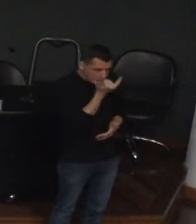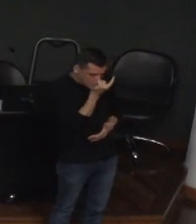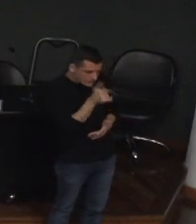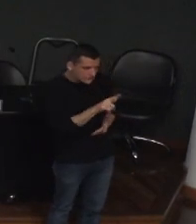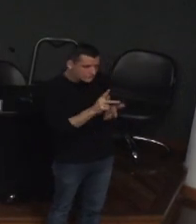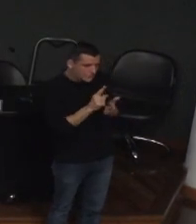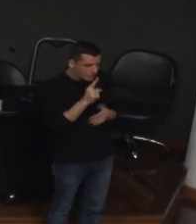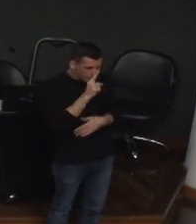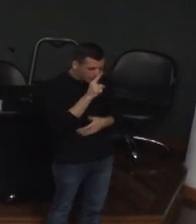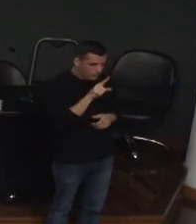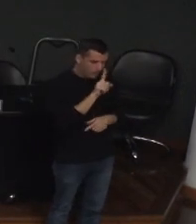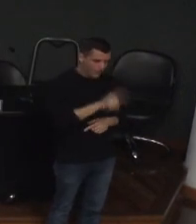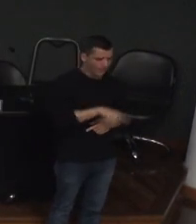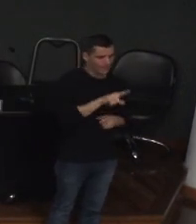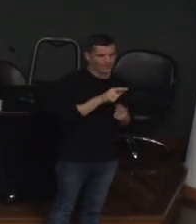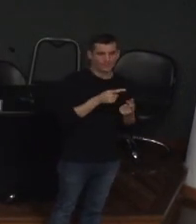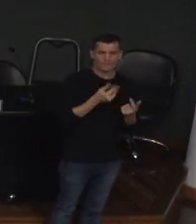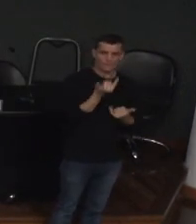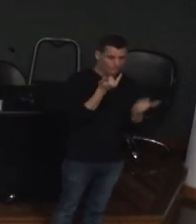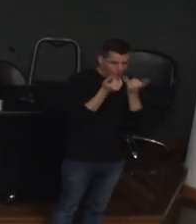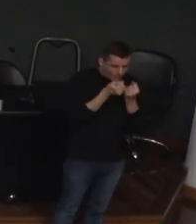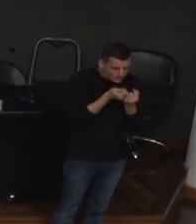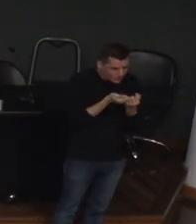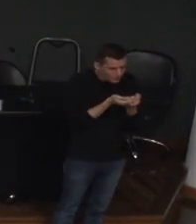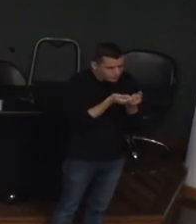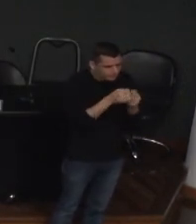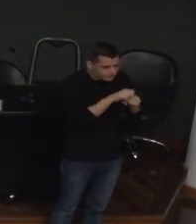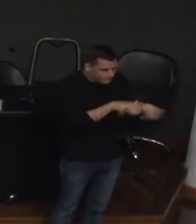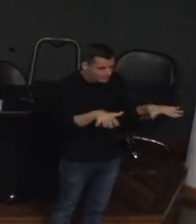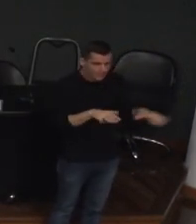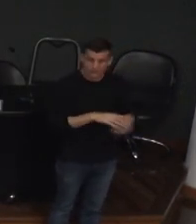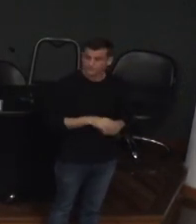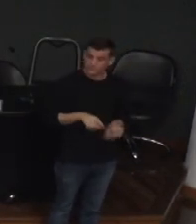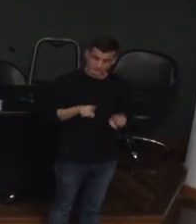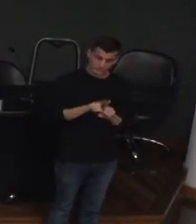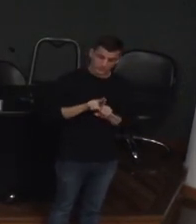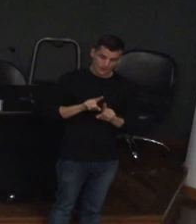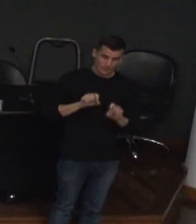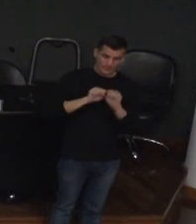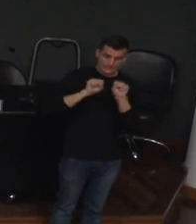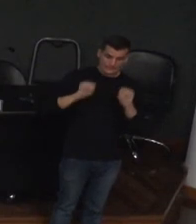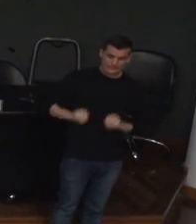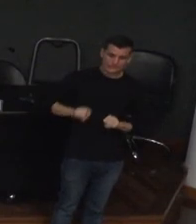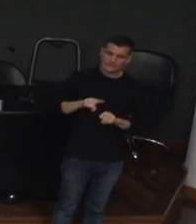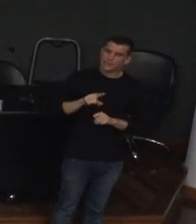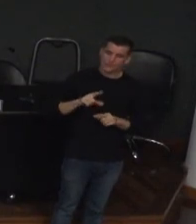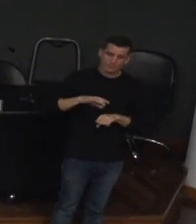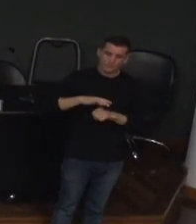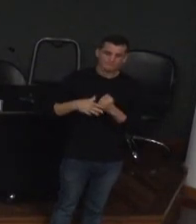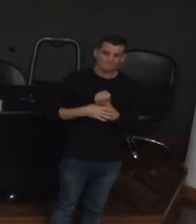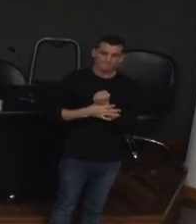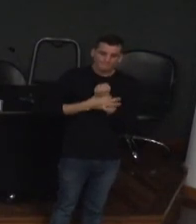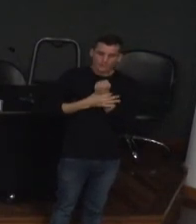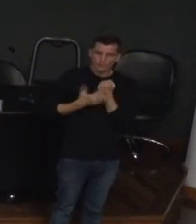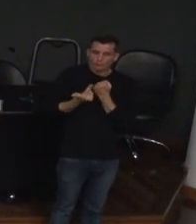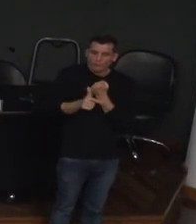As causas, a falta de segurança do sistema e a desídia do servidor.